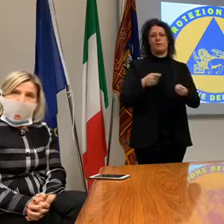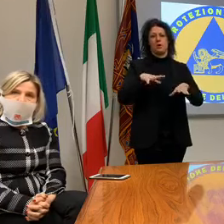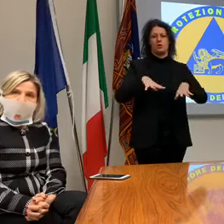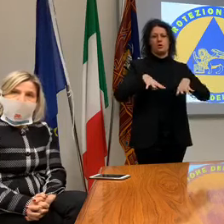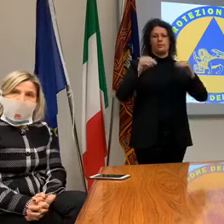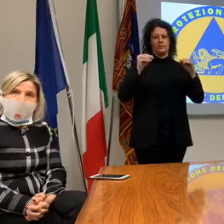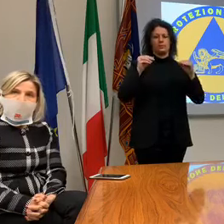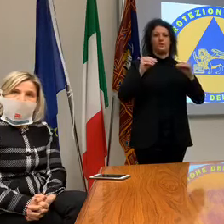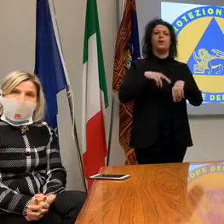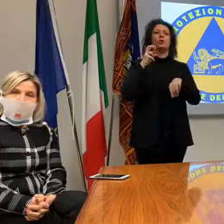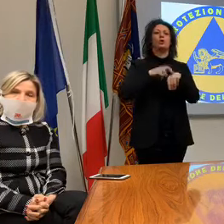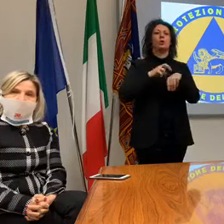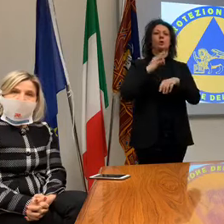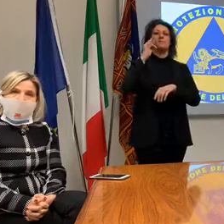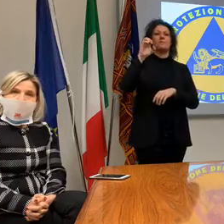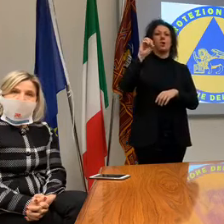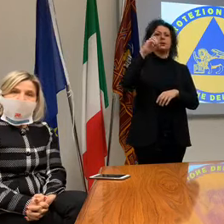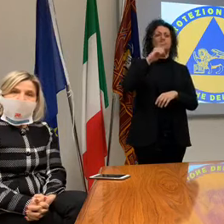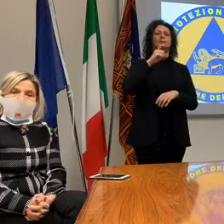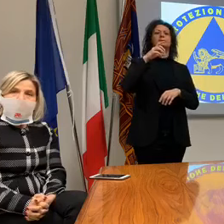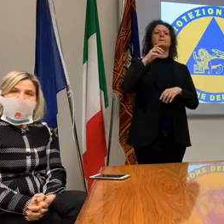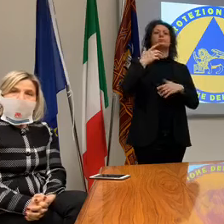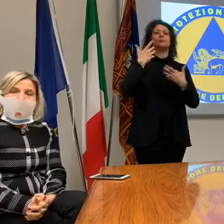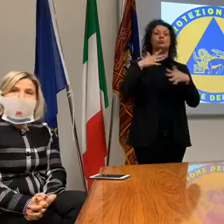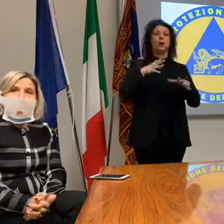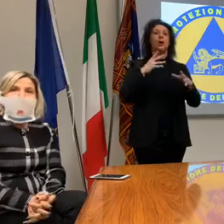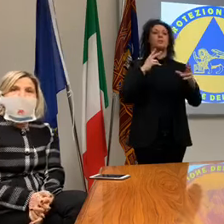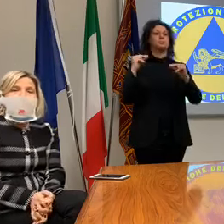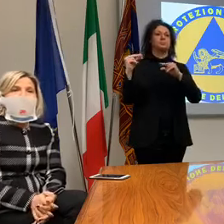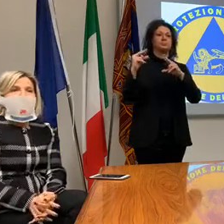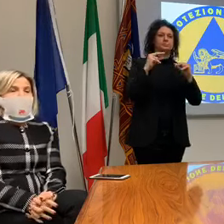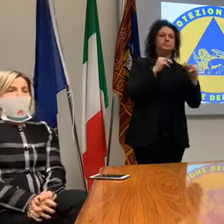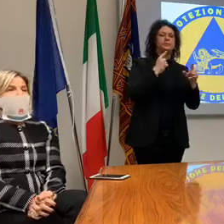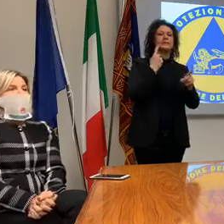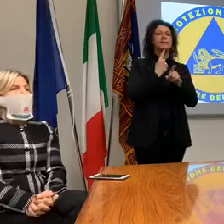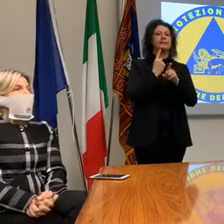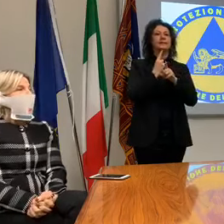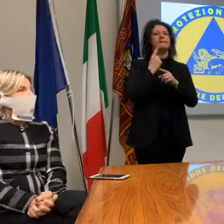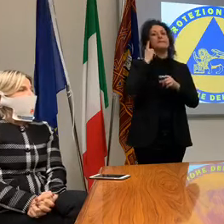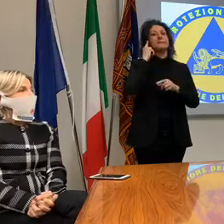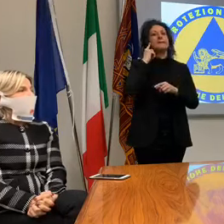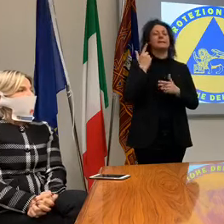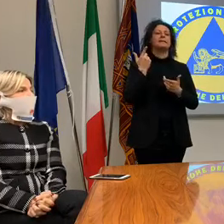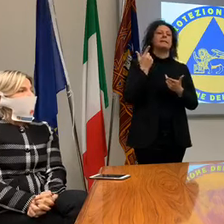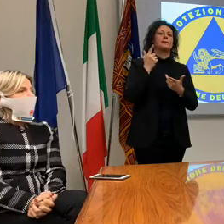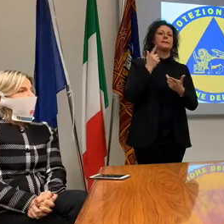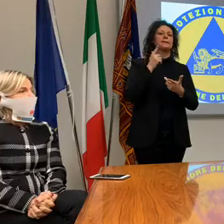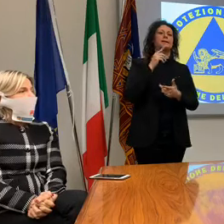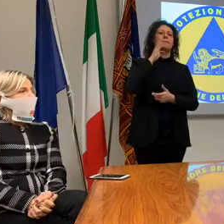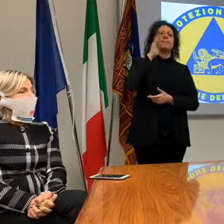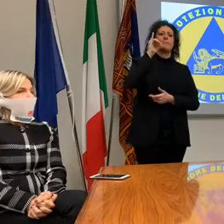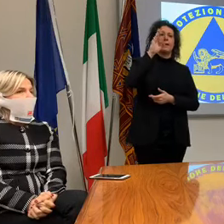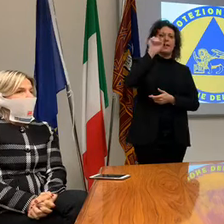per sentire un po' i diversi interlocutori del mondo finanziario, sto parlando di BEI, di Cassa Depositi e Prestiti, di INAI, cercando, a lui